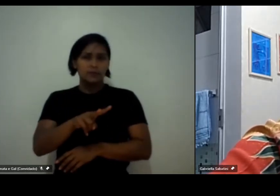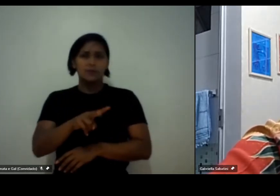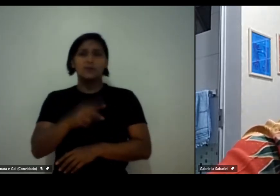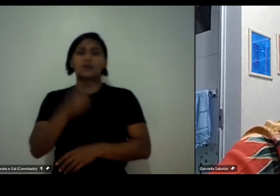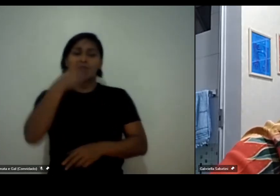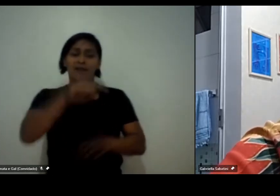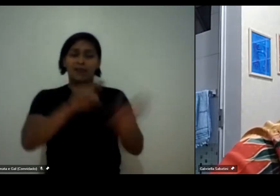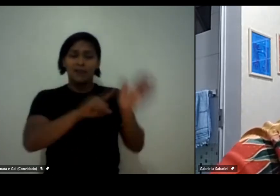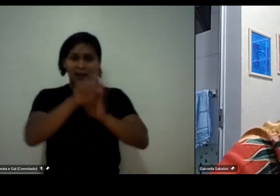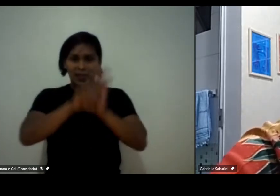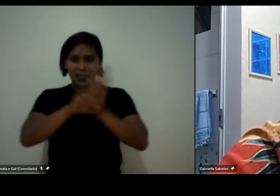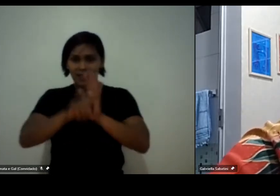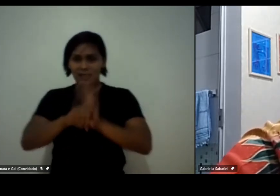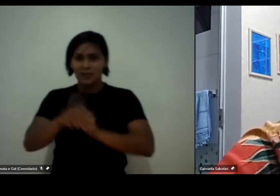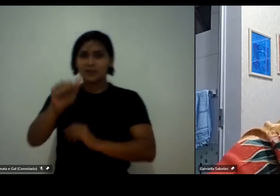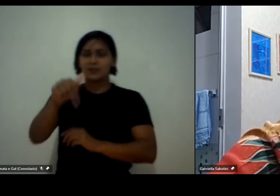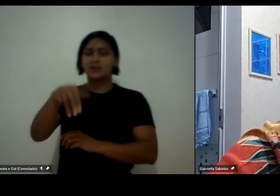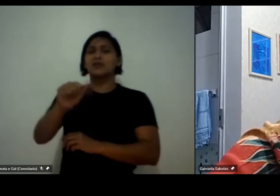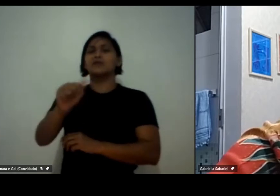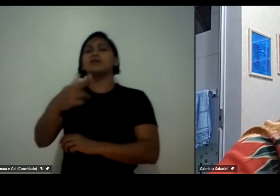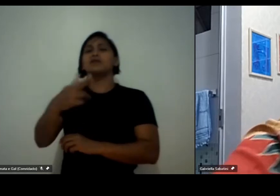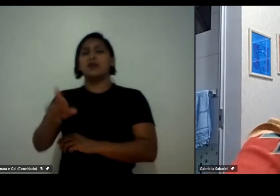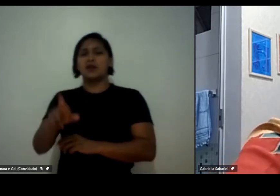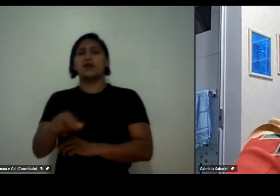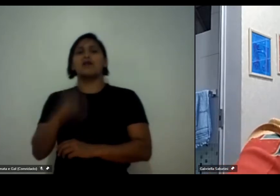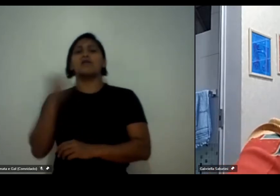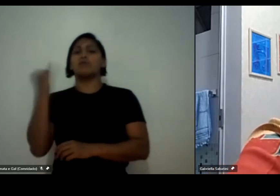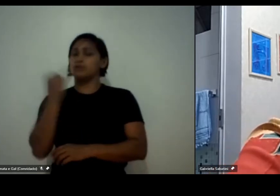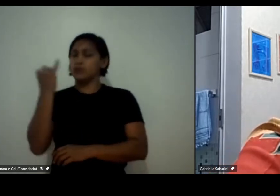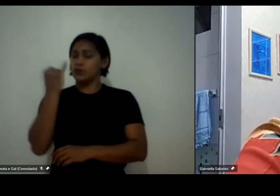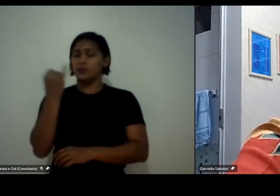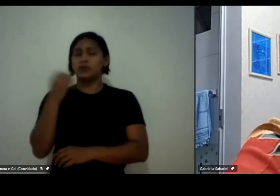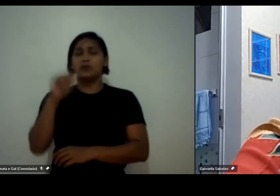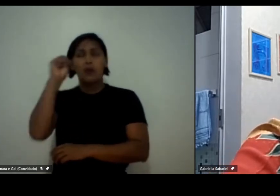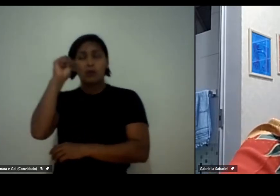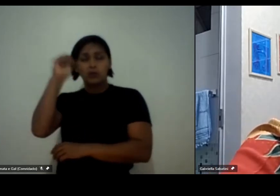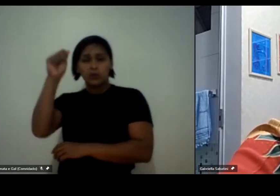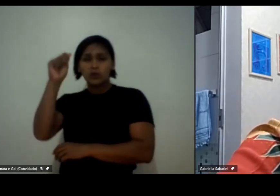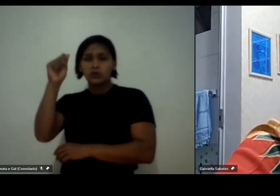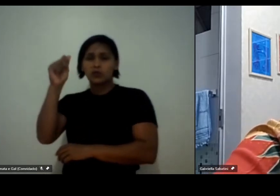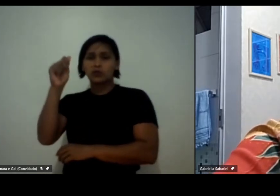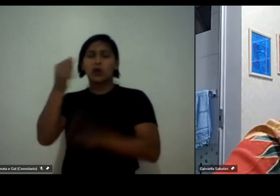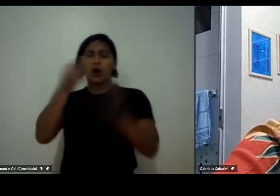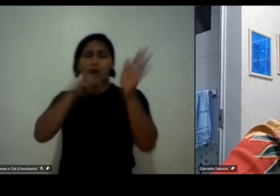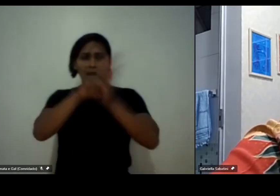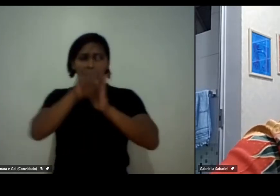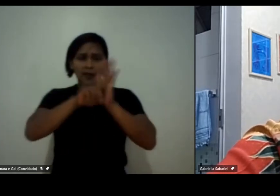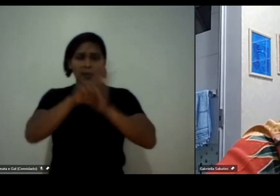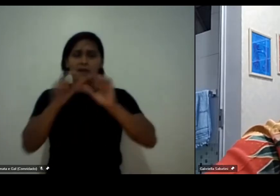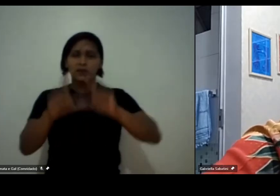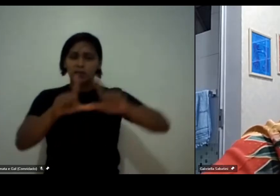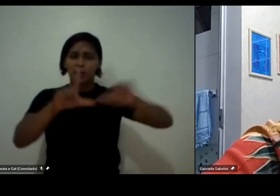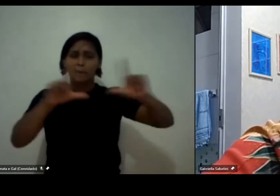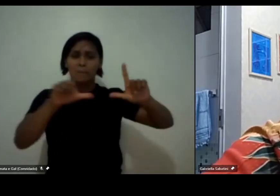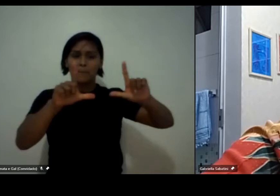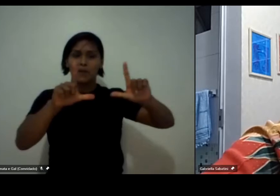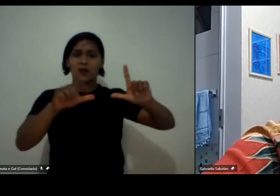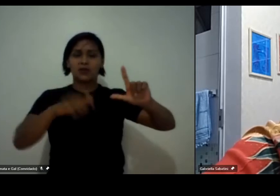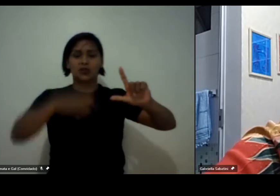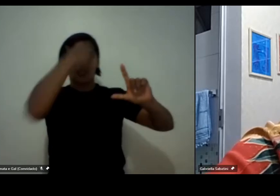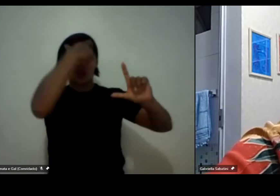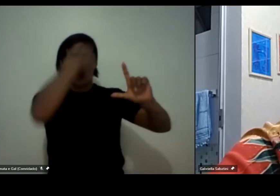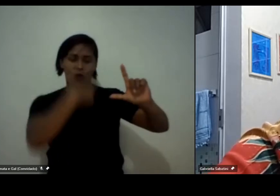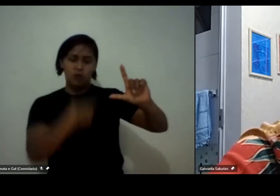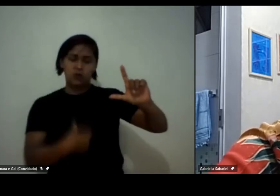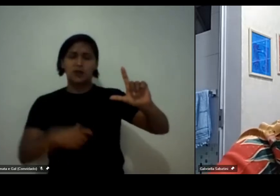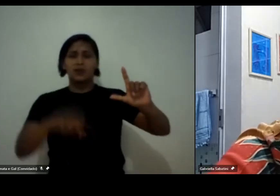análise feita por Amaral e Coelho é importante. Os autores analisam a imagem e a autoimagem das pessoas